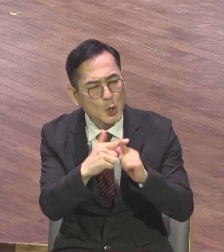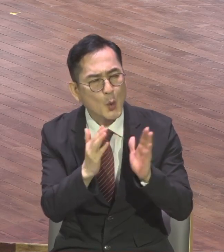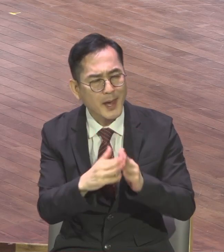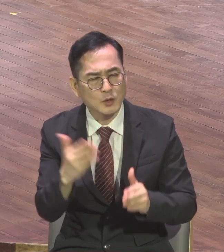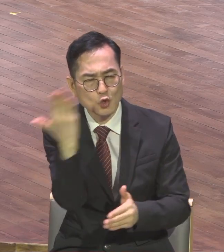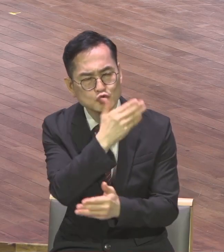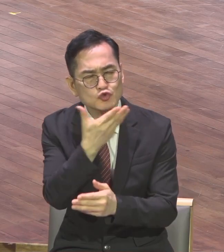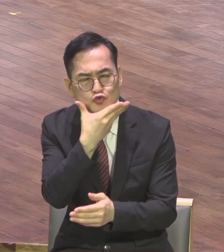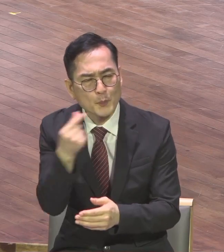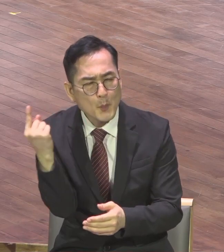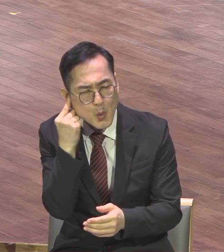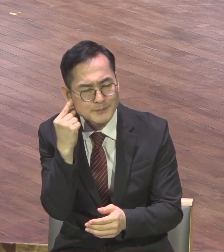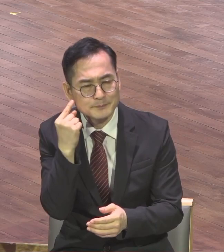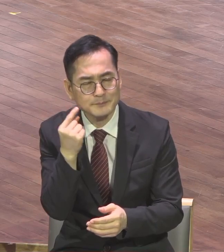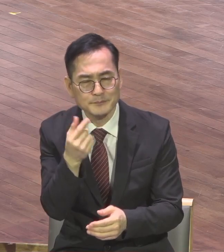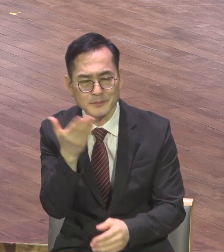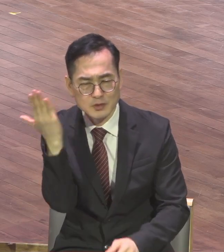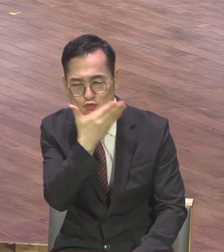하나님?